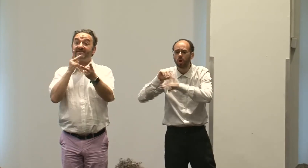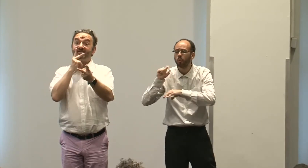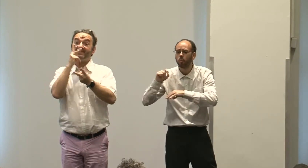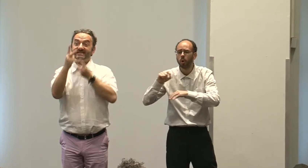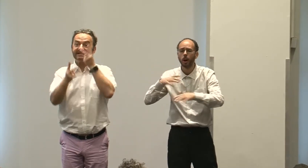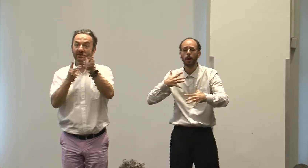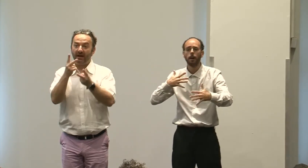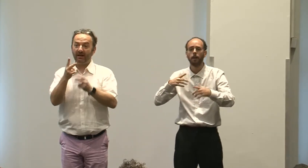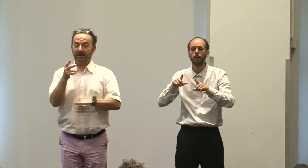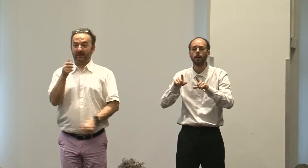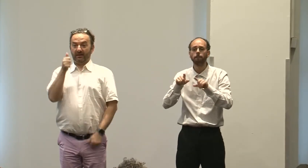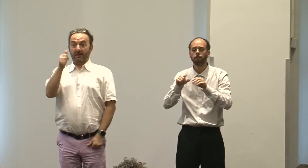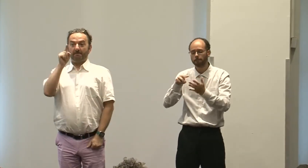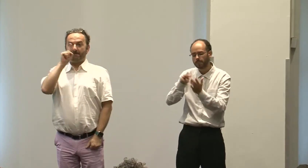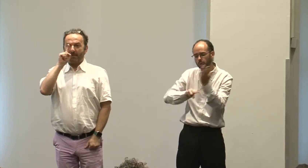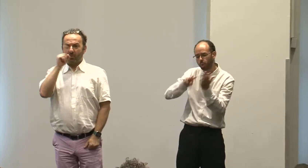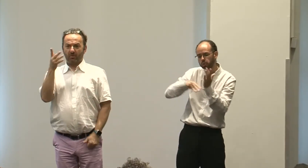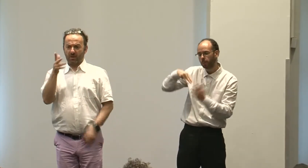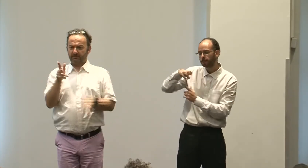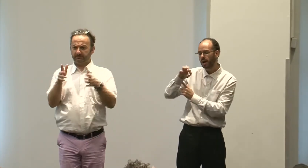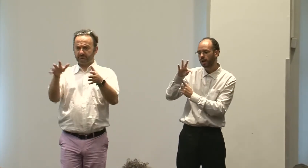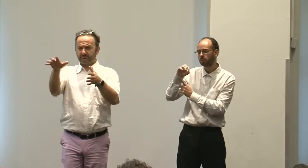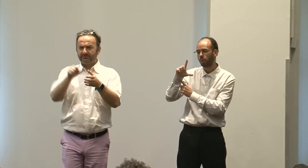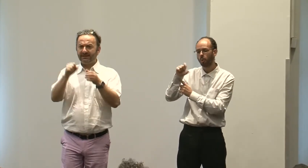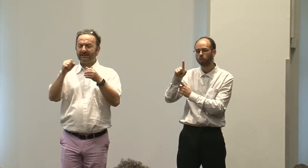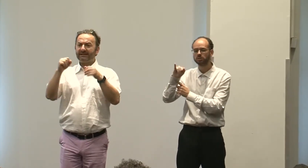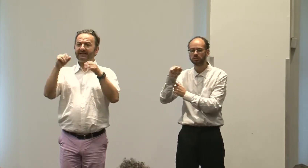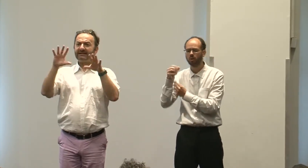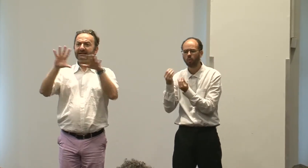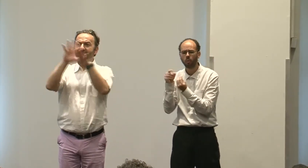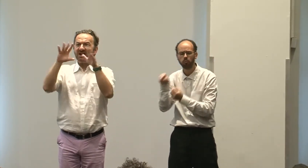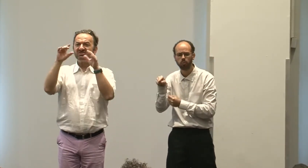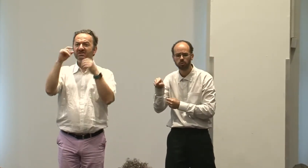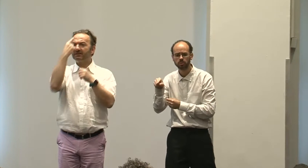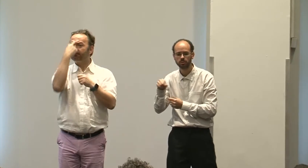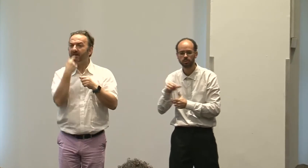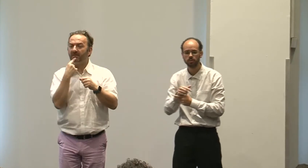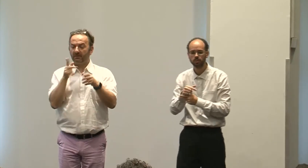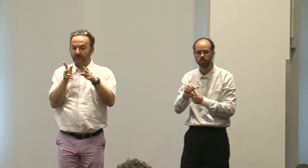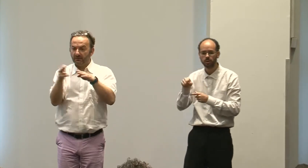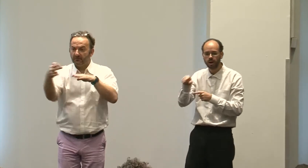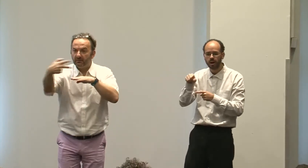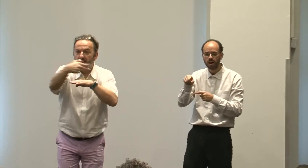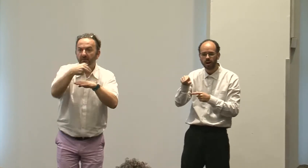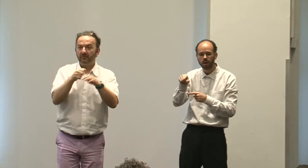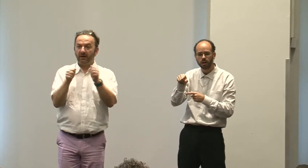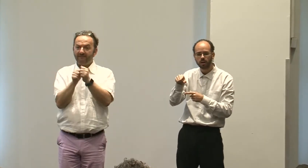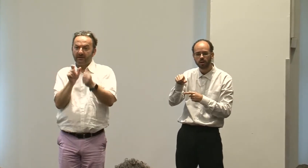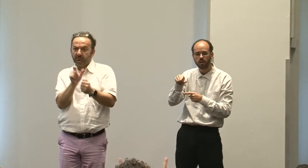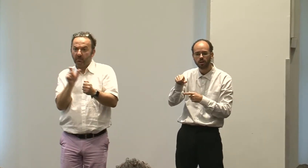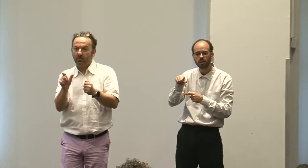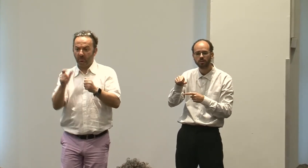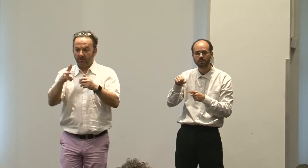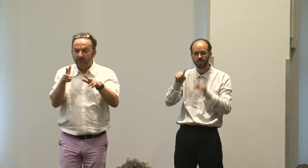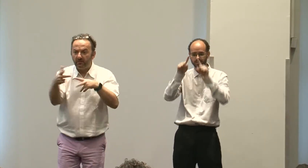A comunicação, ela precisa ser construída. Ela precisa de uma metodologia